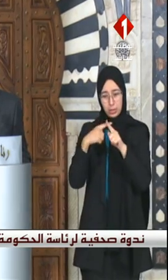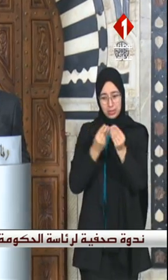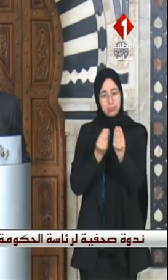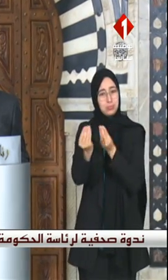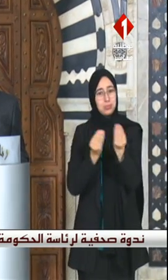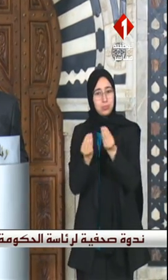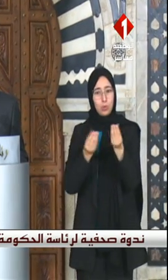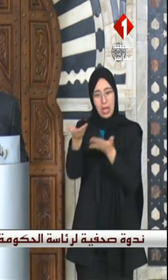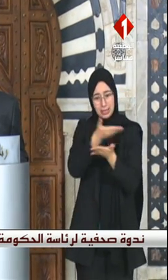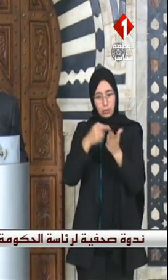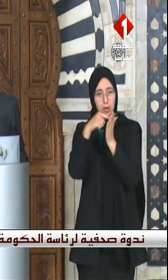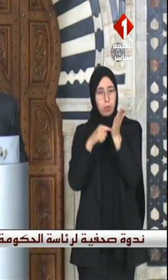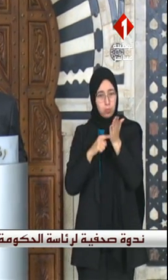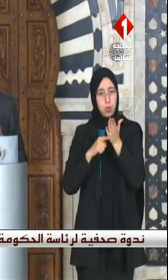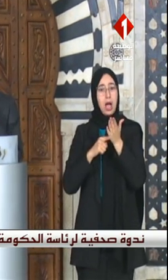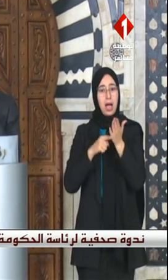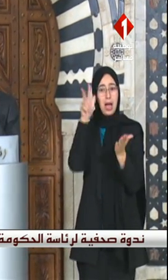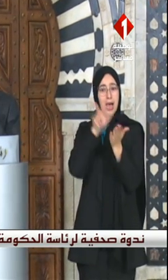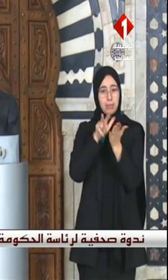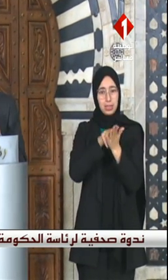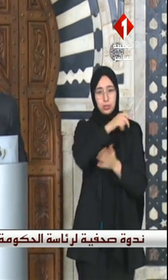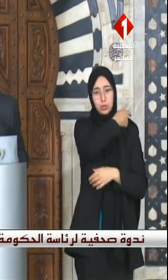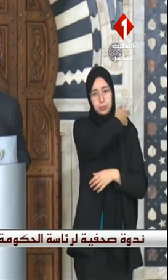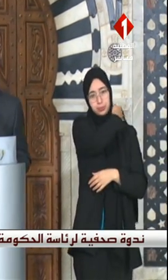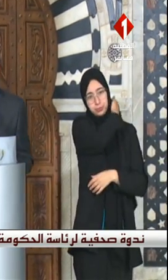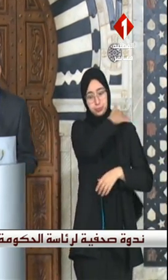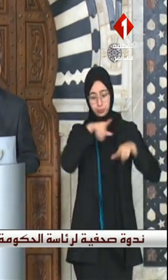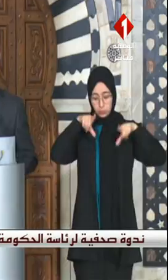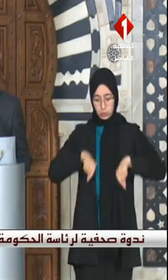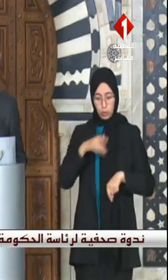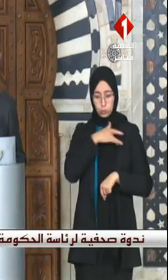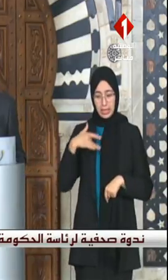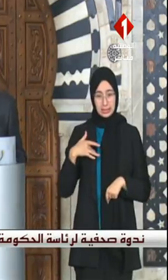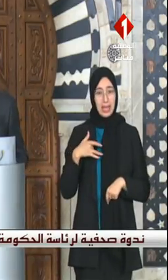في تطبيق البروتوكولات والإجراءات الوقائية. عندك